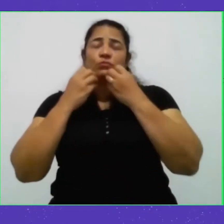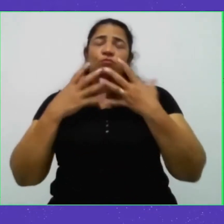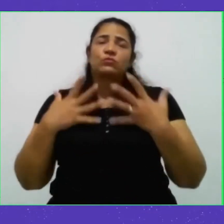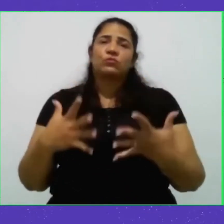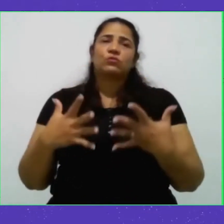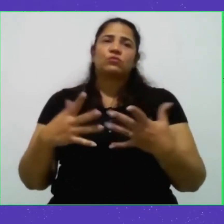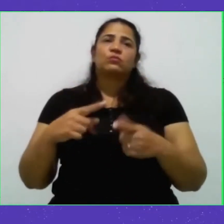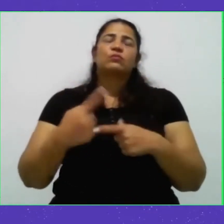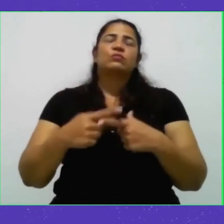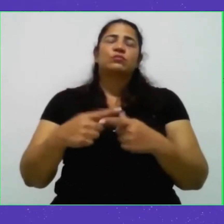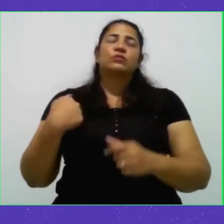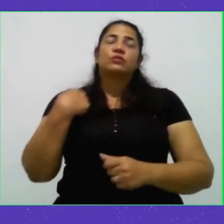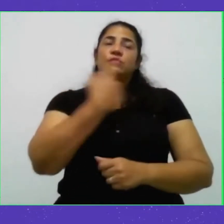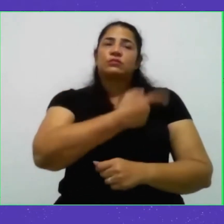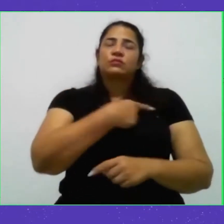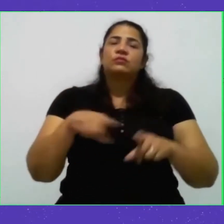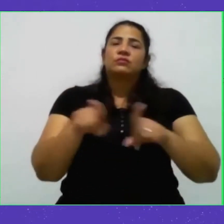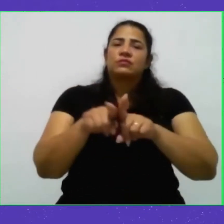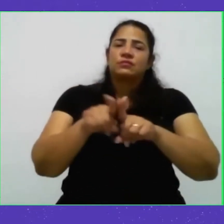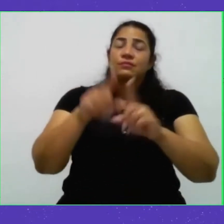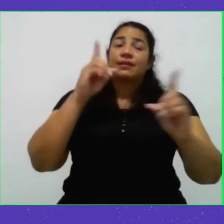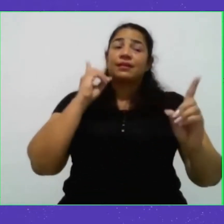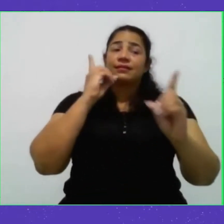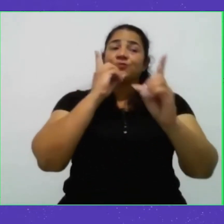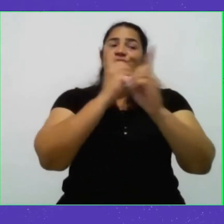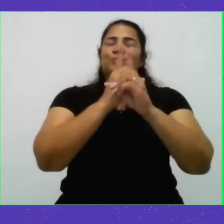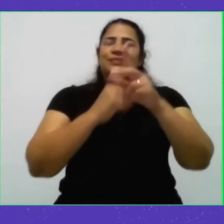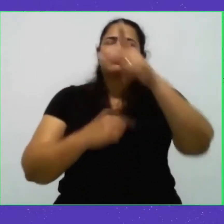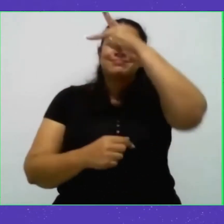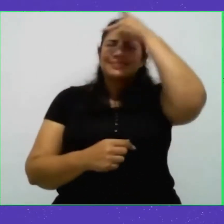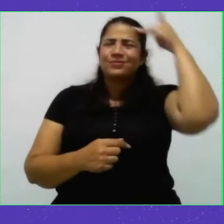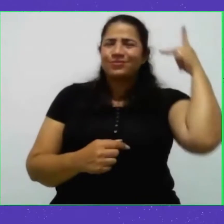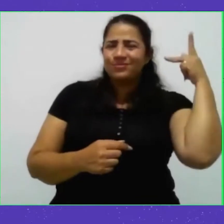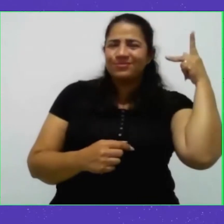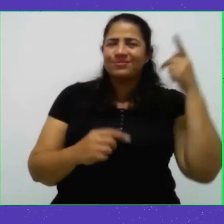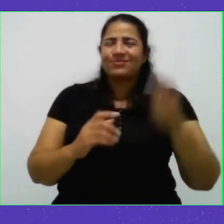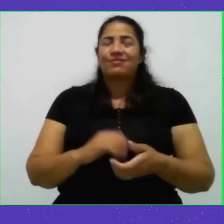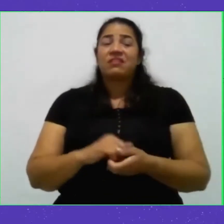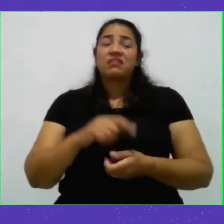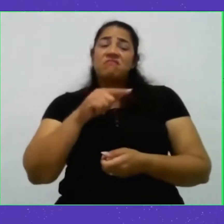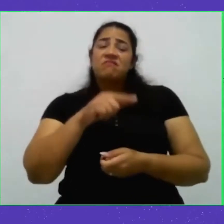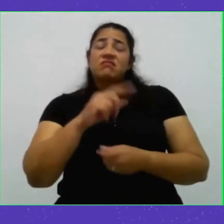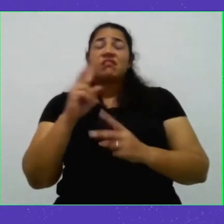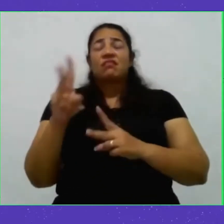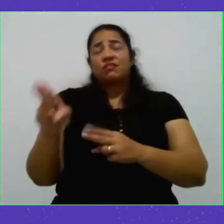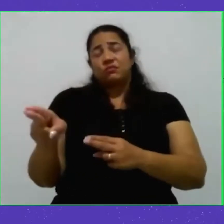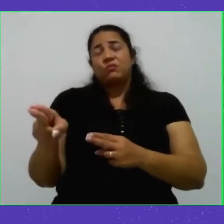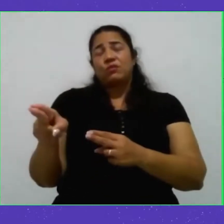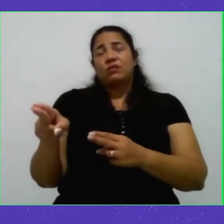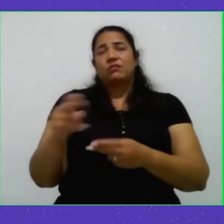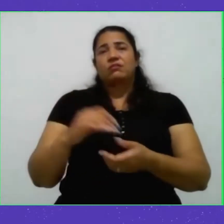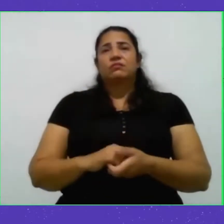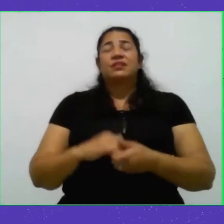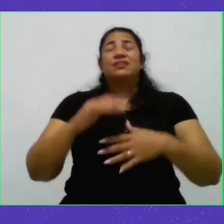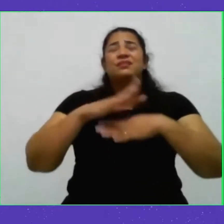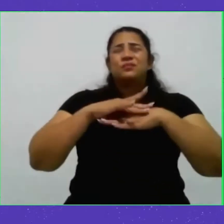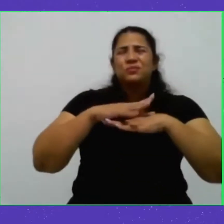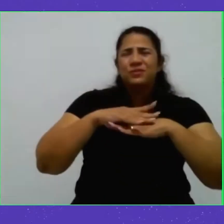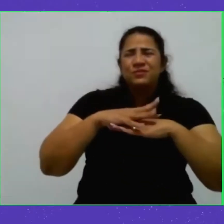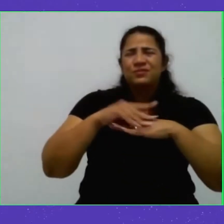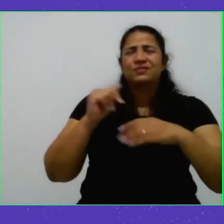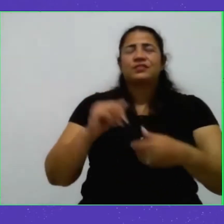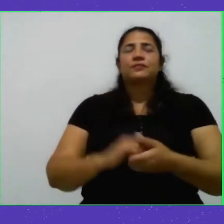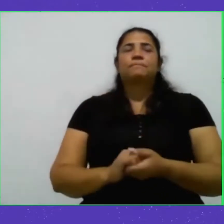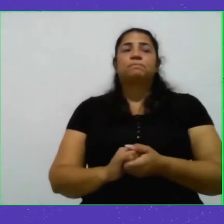orar para o Senhor nos dar luz, nos dar uma saída. E esses 4 amigos foram para o telhado da casa, e abriram um buraco